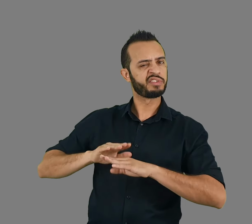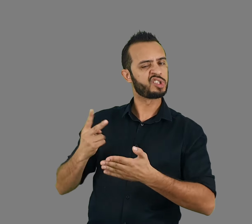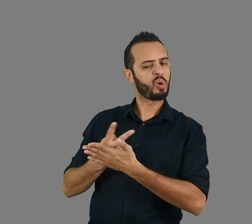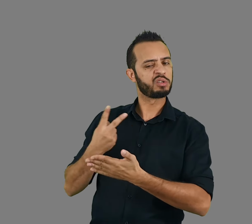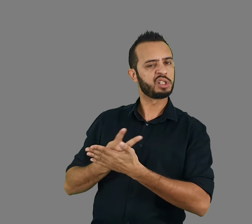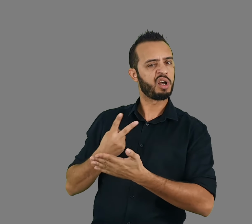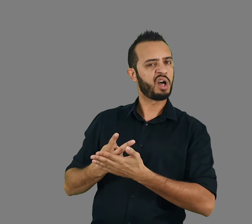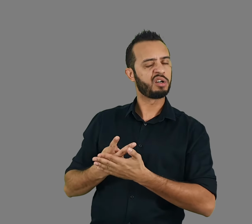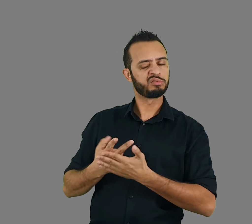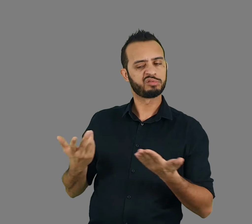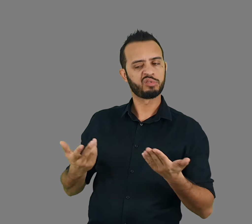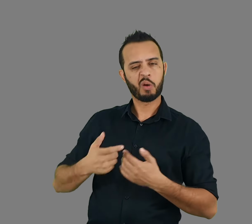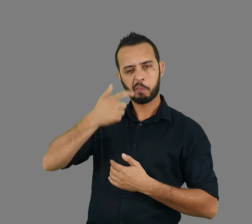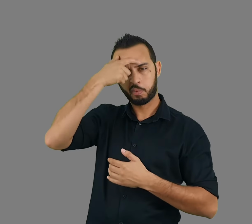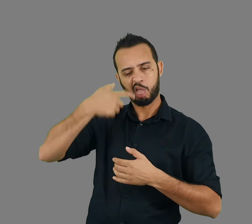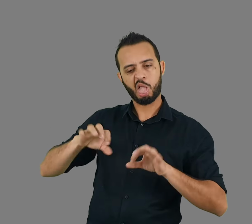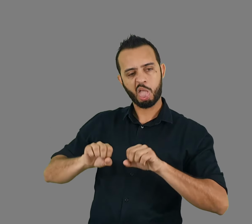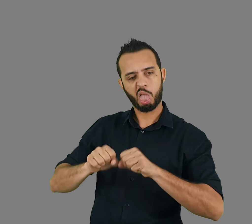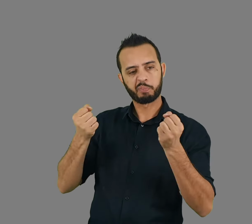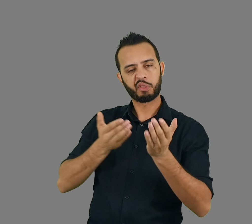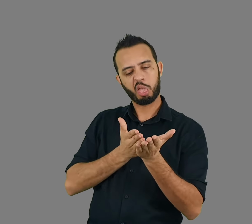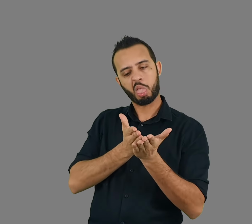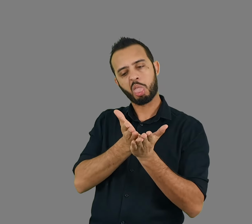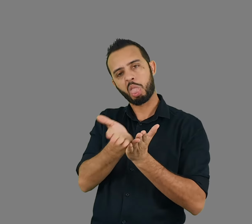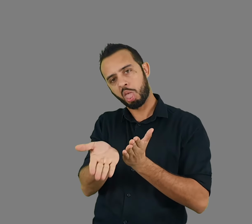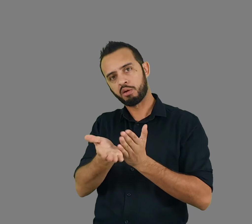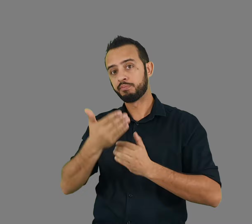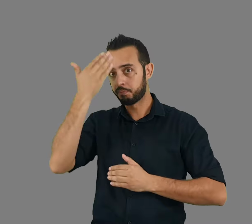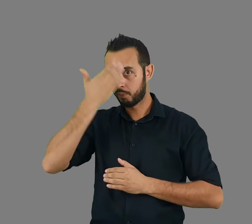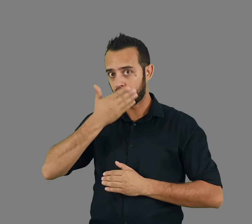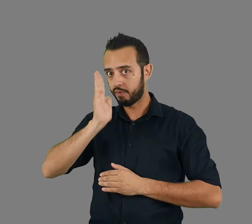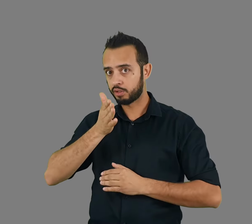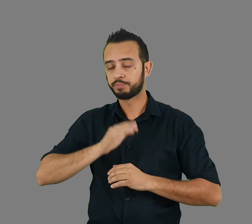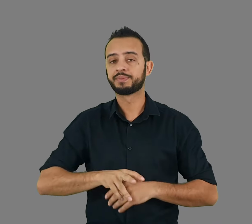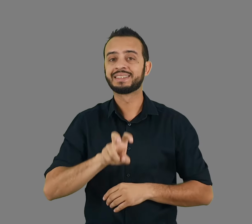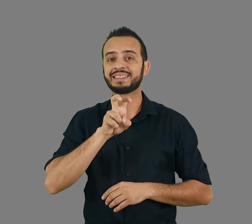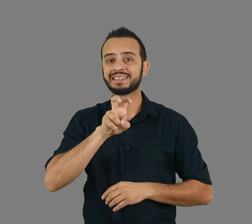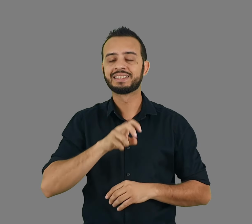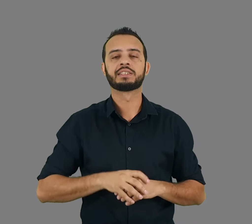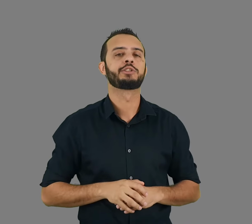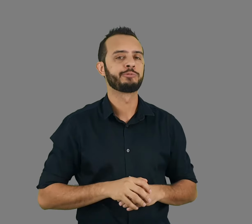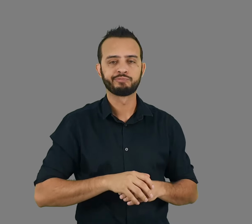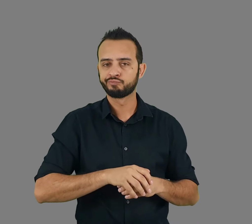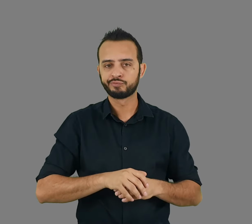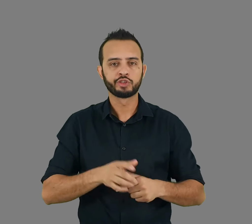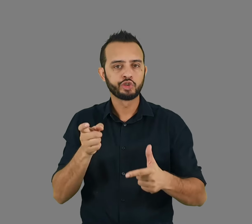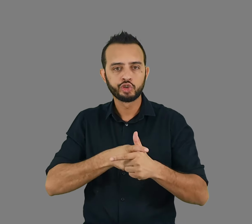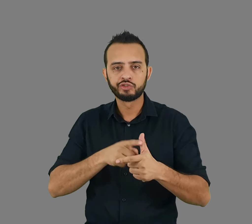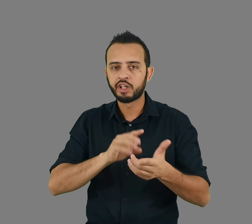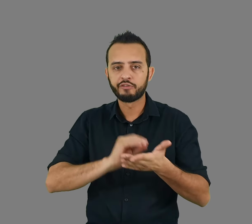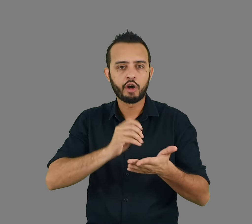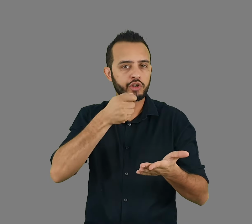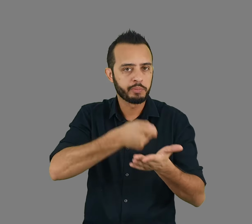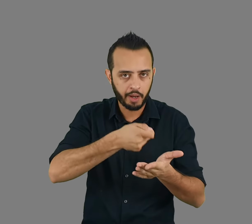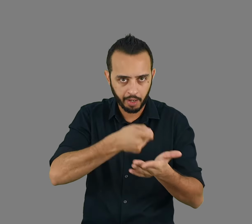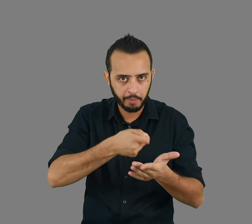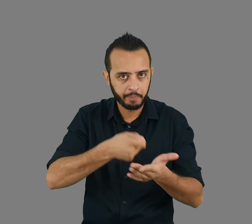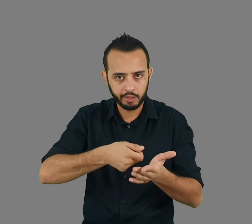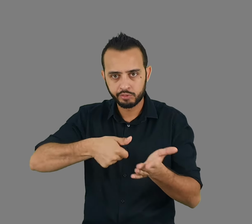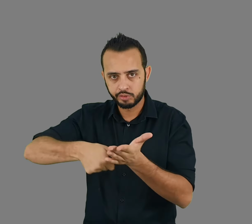imorais devidamente comprovados. 5. Falta de pagamento por parte dos associados contribuintes de 3